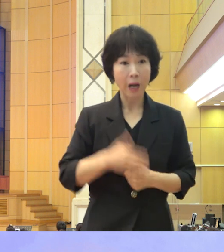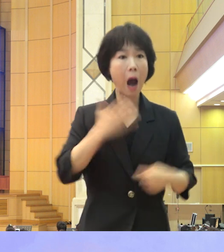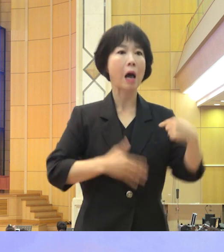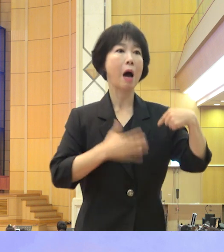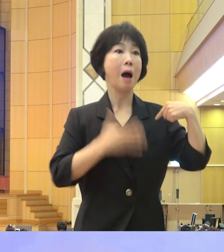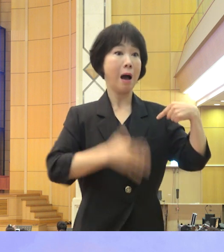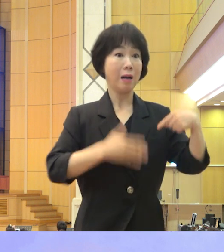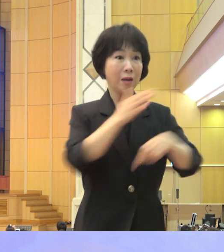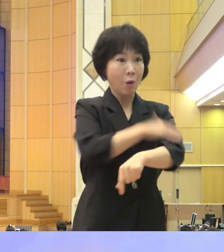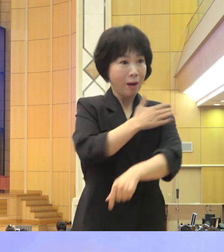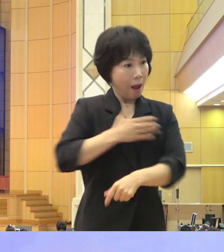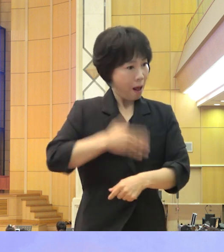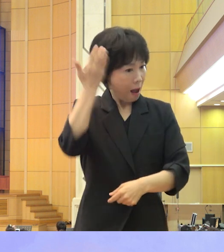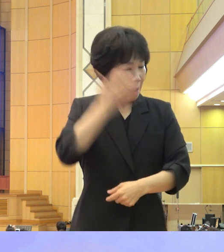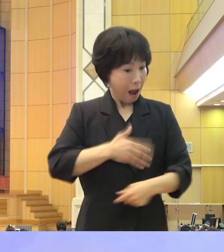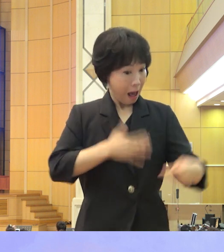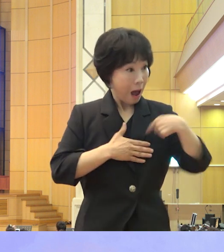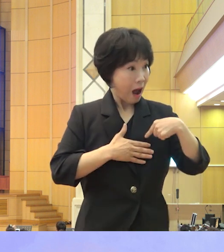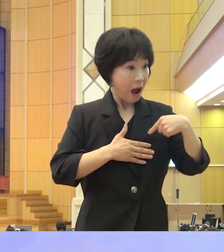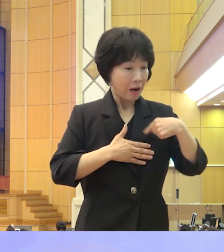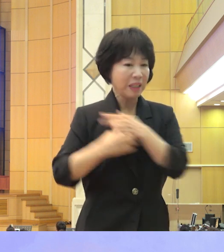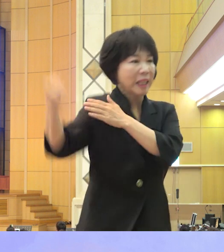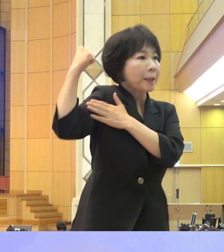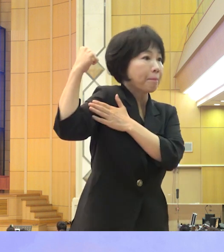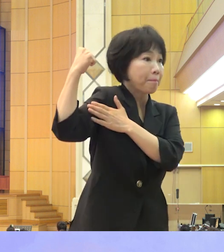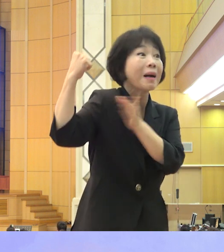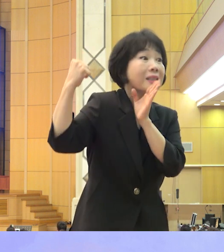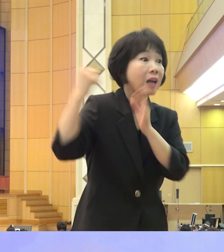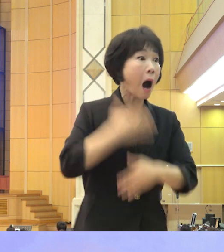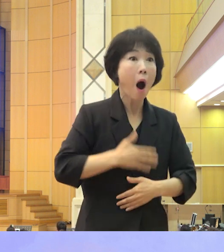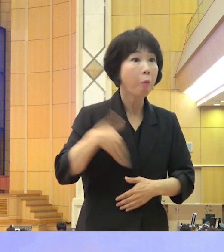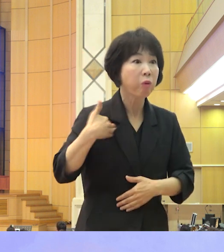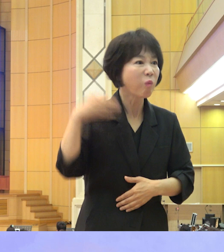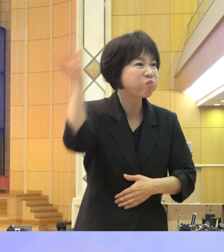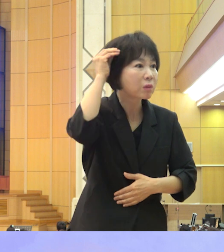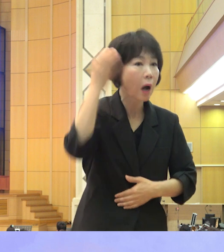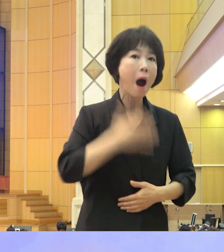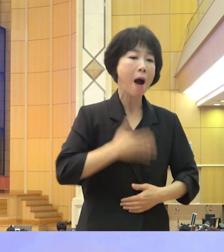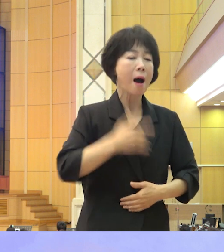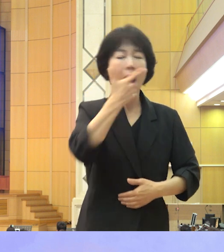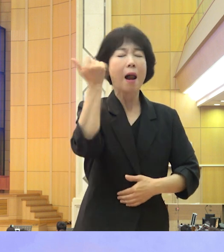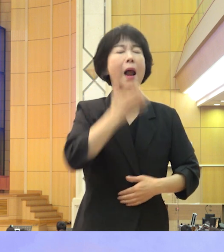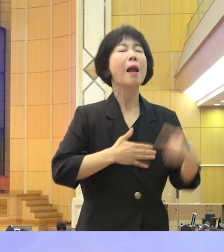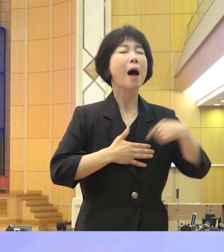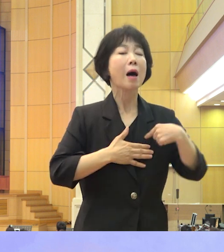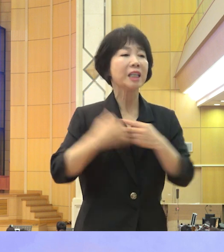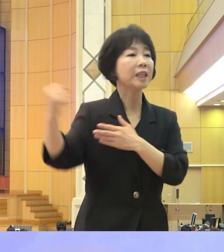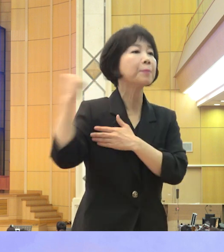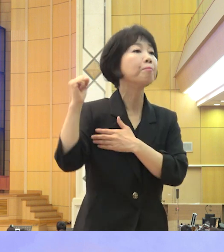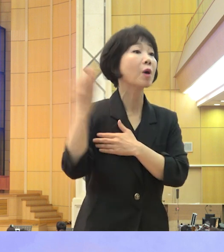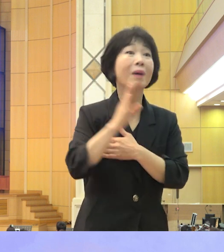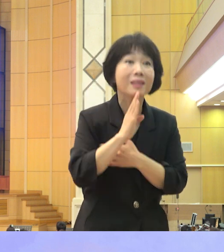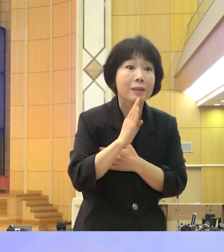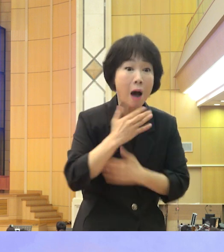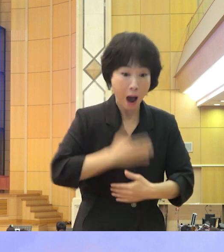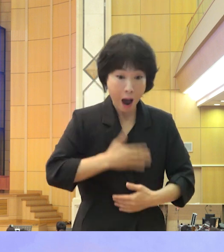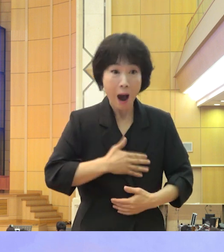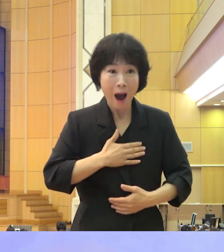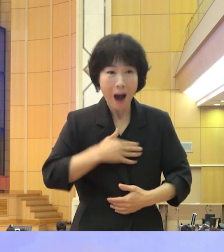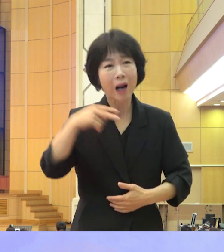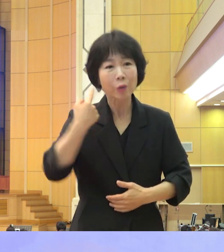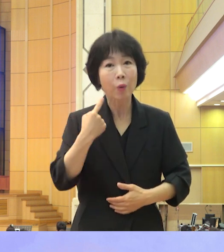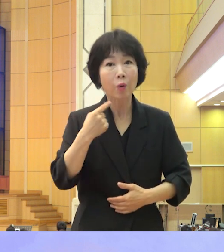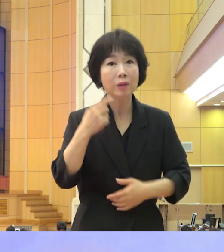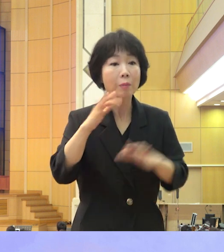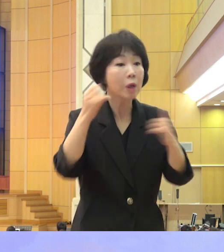아는 것이 힘이란 말이 있습니다. 유명한 말입니다. 아는 길도 물어가란 말이